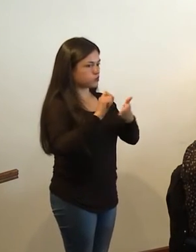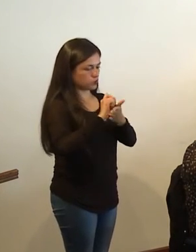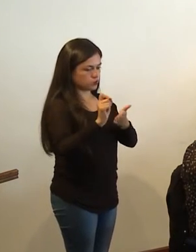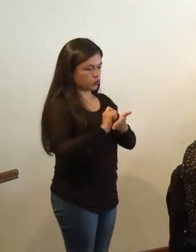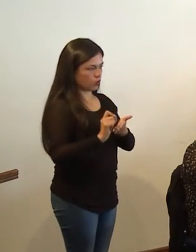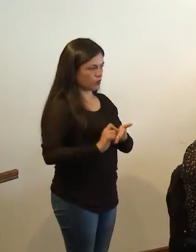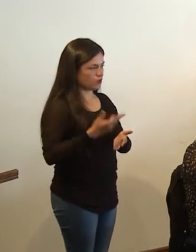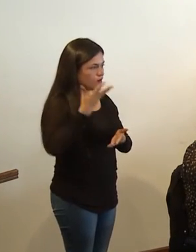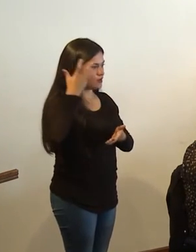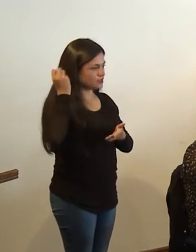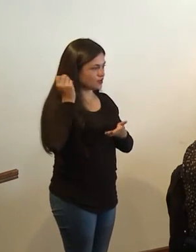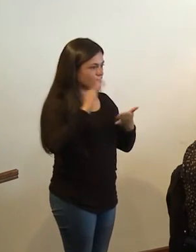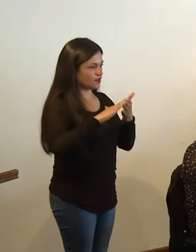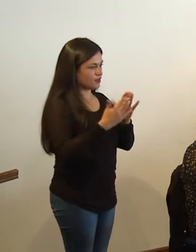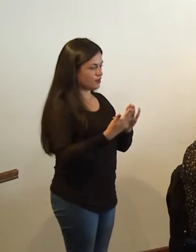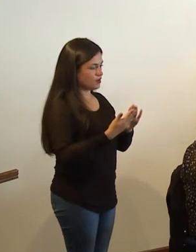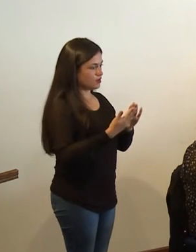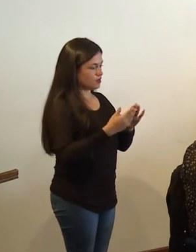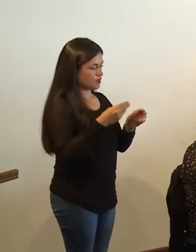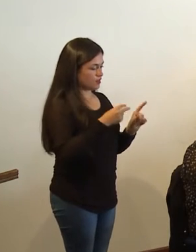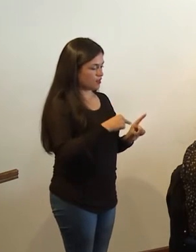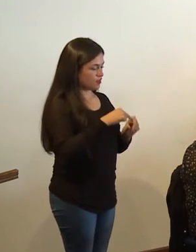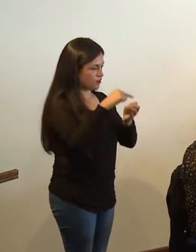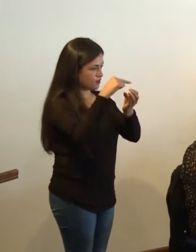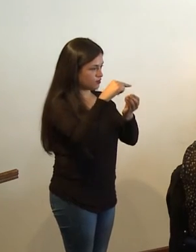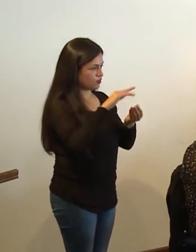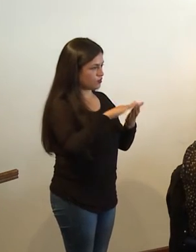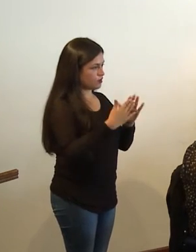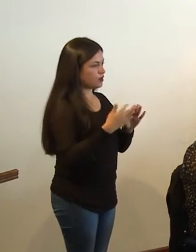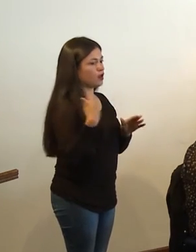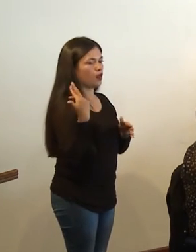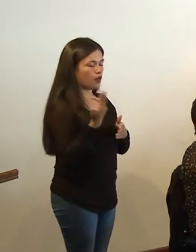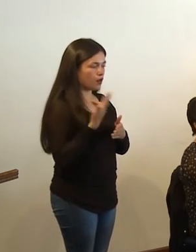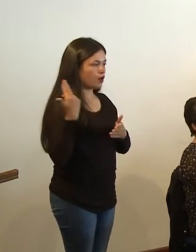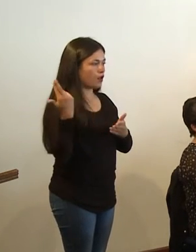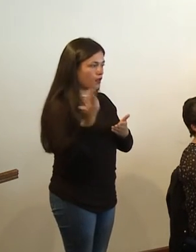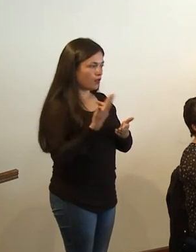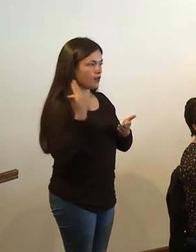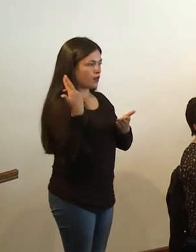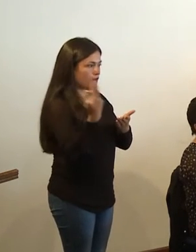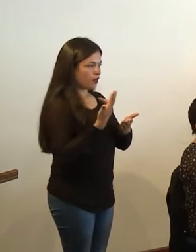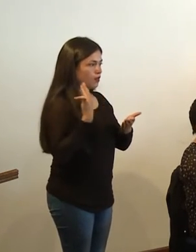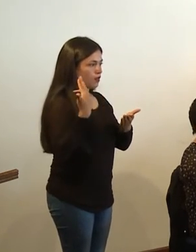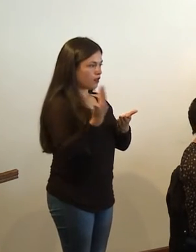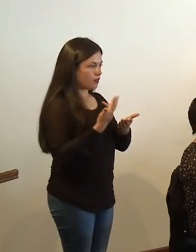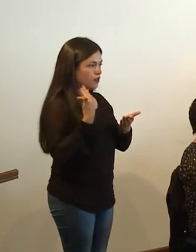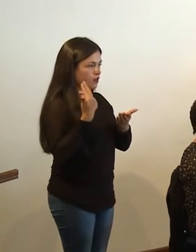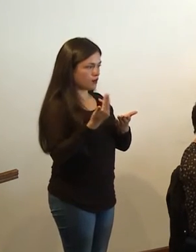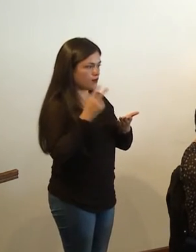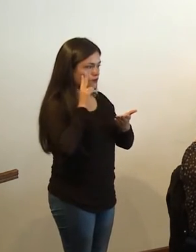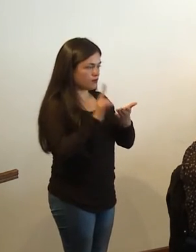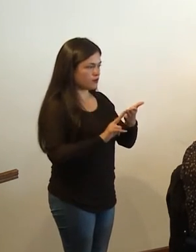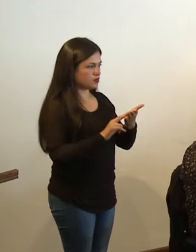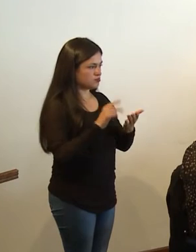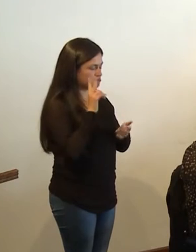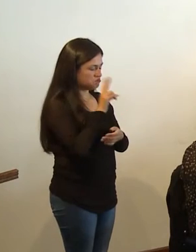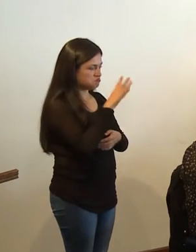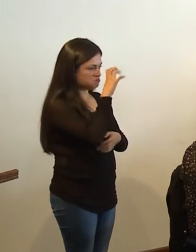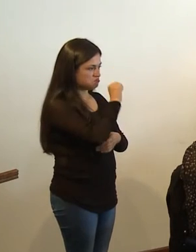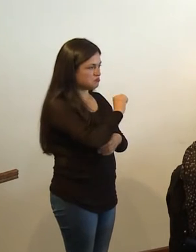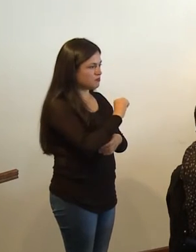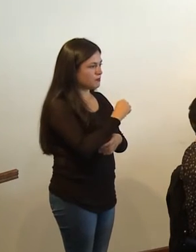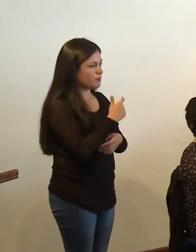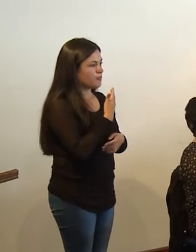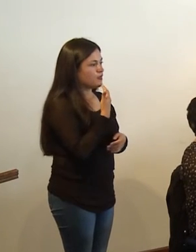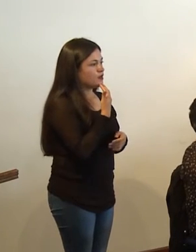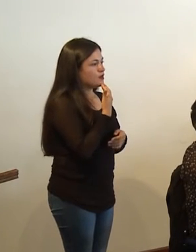la licenciatura, en la primera etapa se retomaron y se retomaron y se retomaron, y pasó un poco como lo que dice Lola con lo de Freire, o